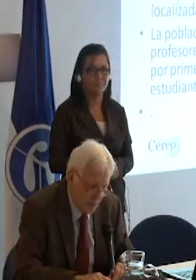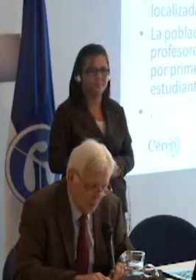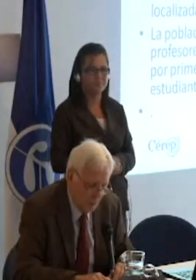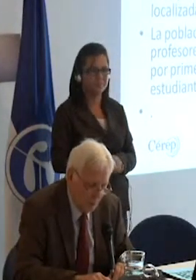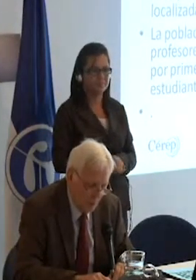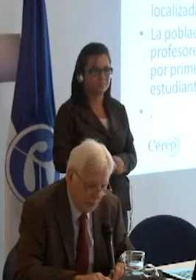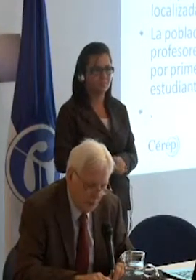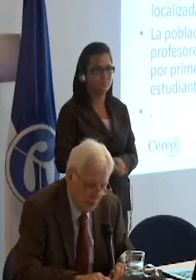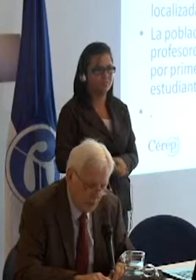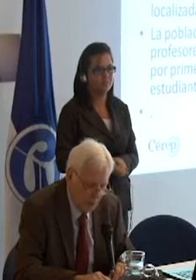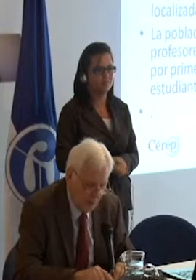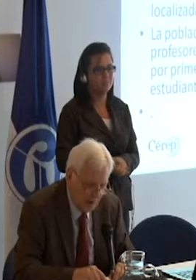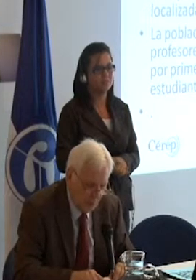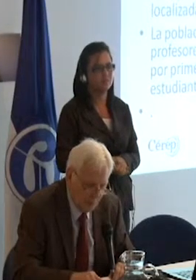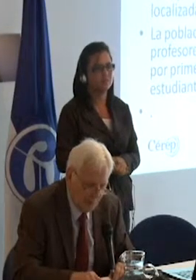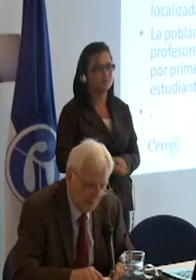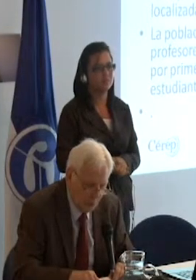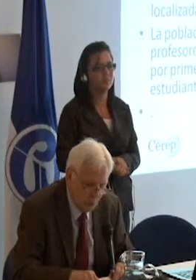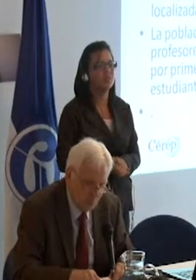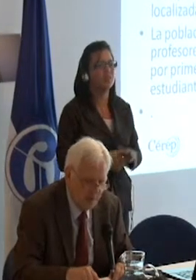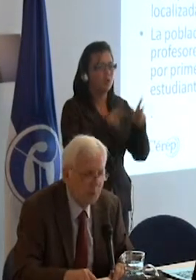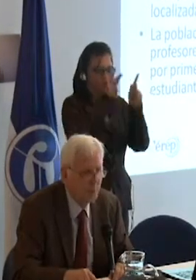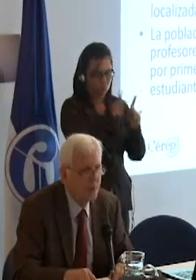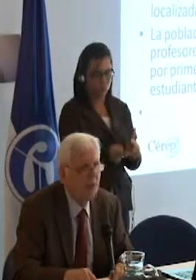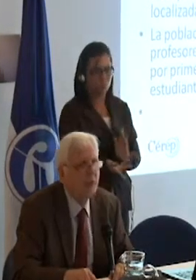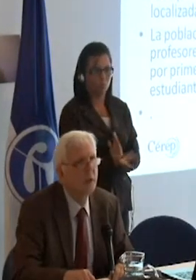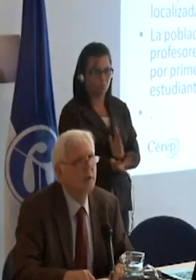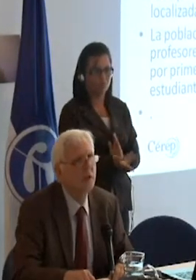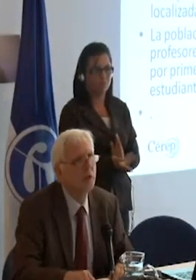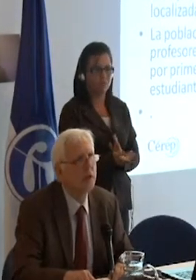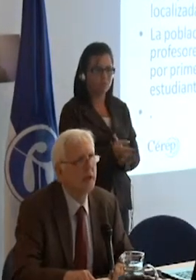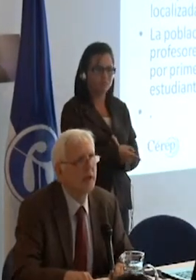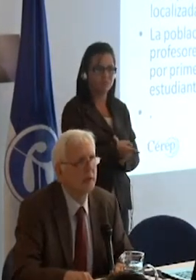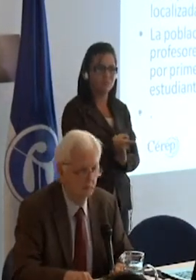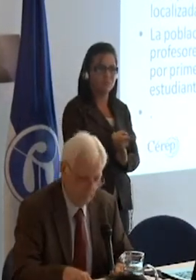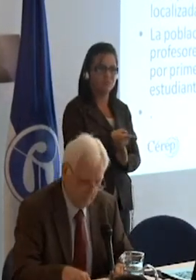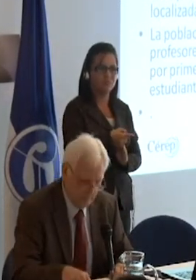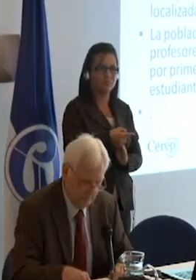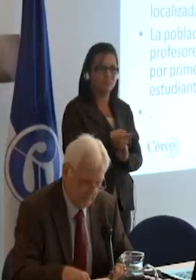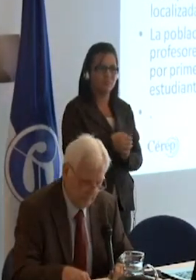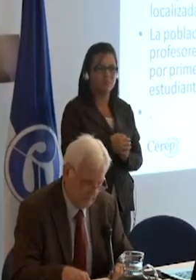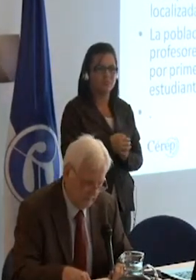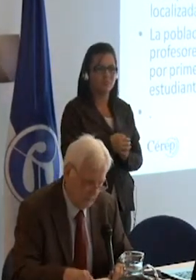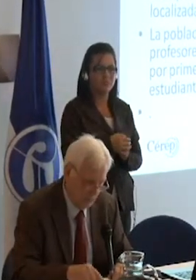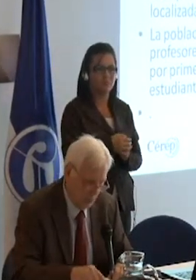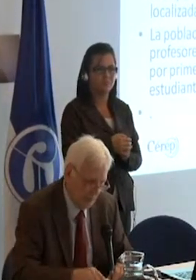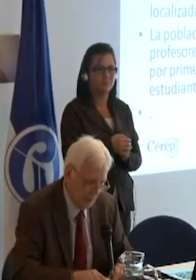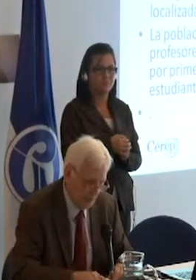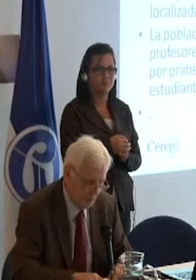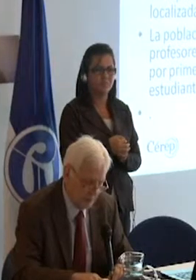Los alumnos tienen una vocación para seguir los cursos dispensados en las